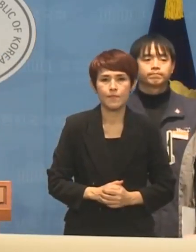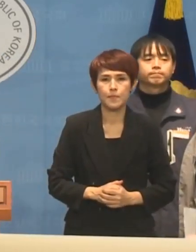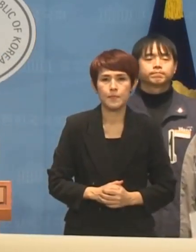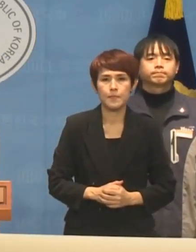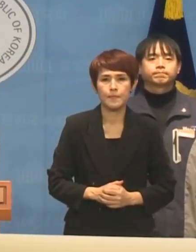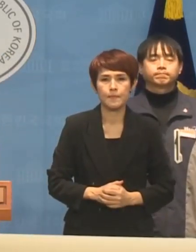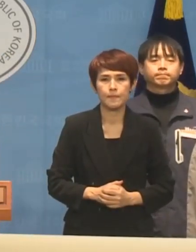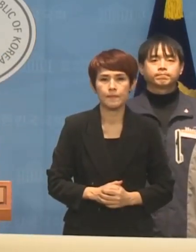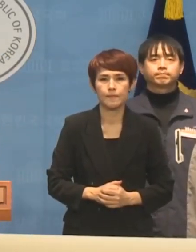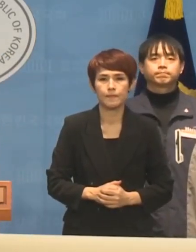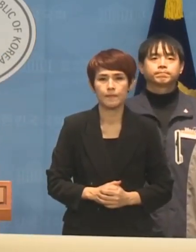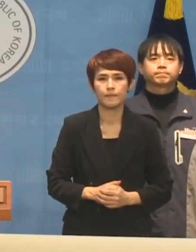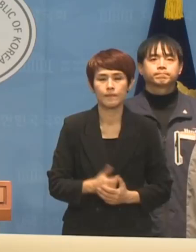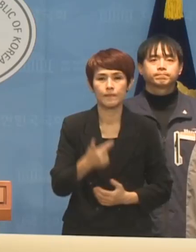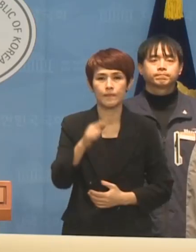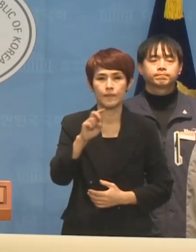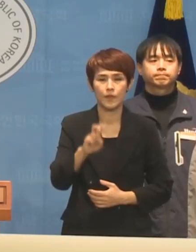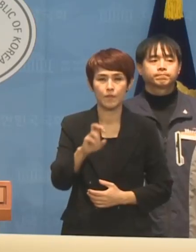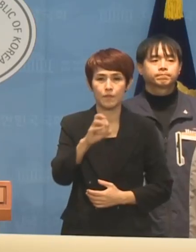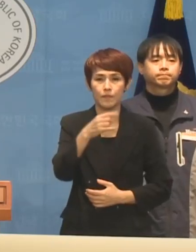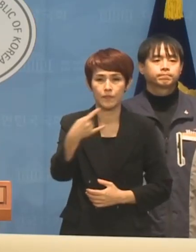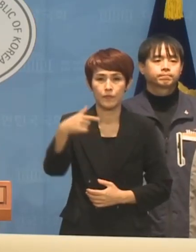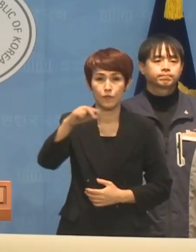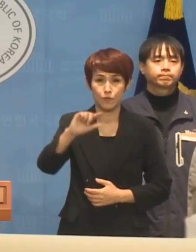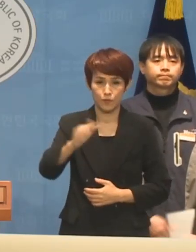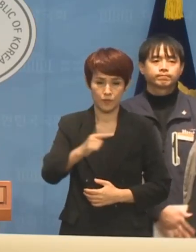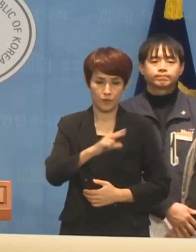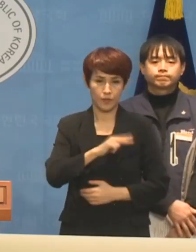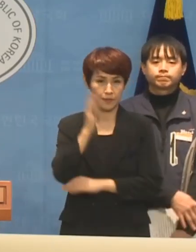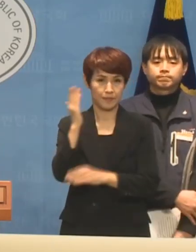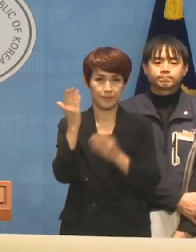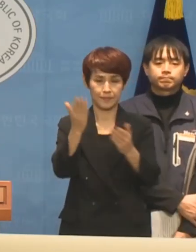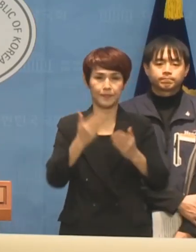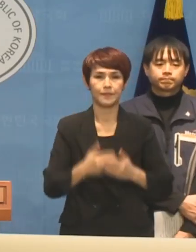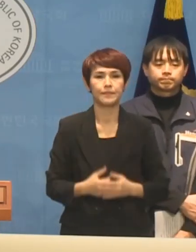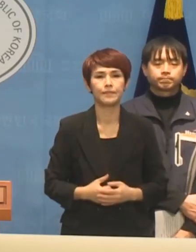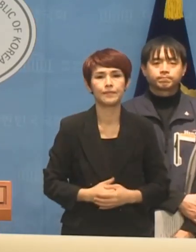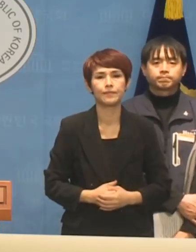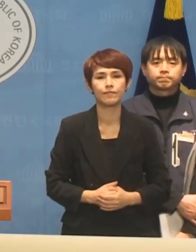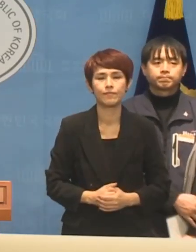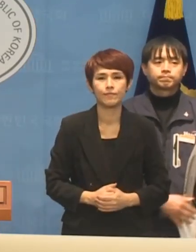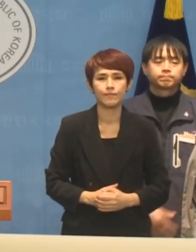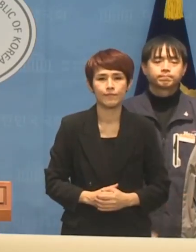네, 마지막으로 남인순 의원님께서 발언해 주시겠습니다.